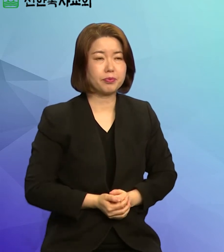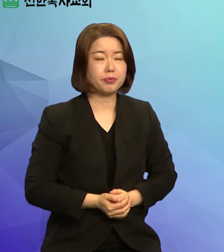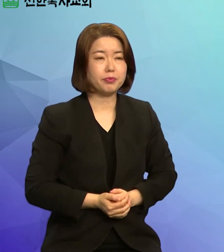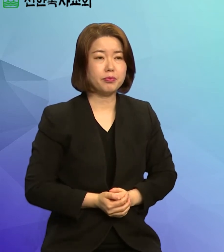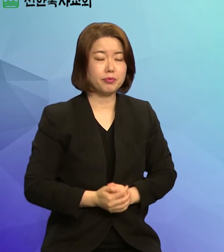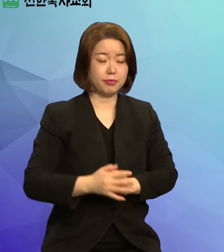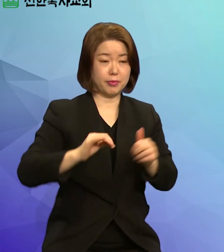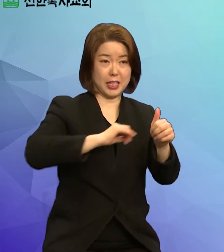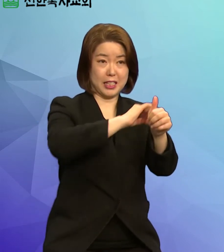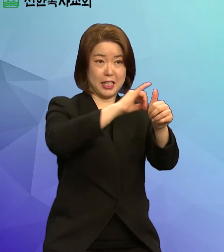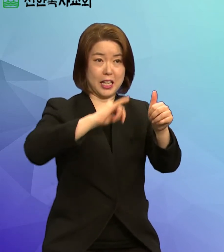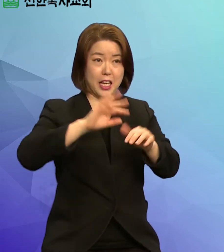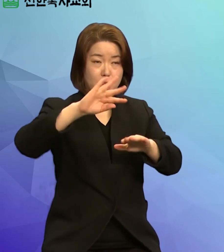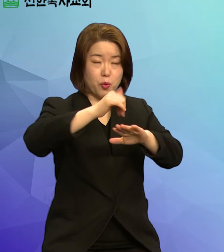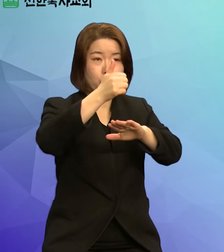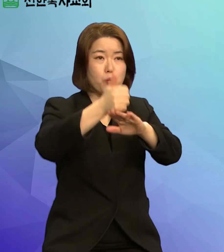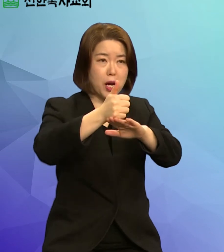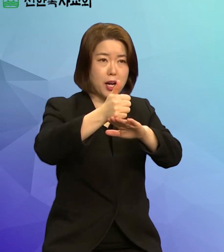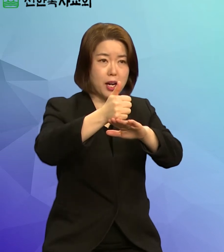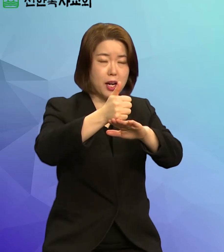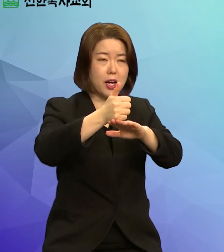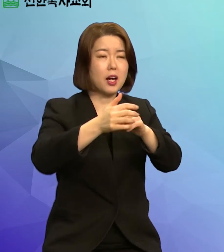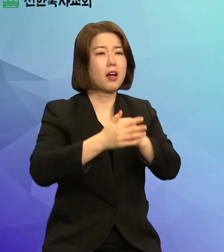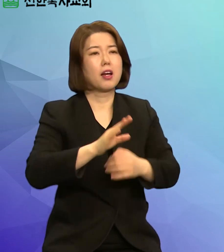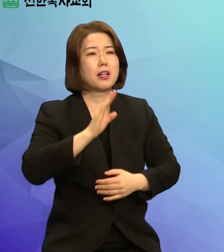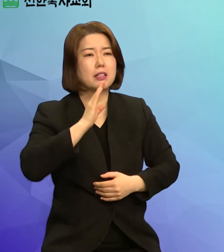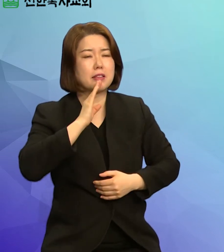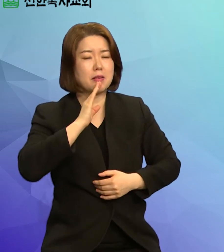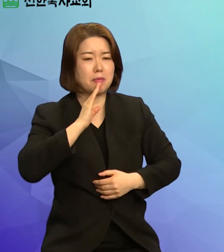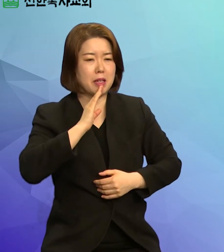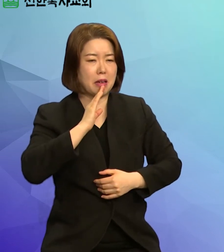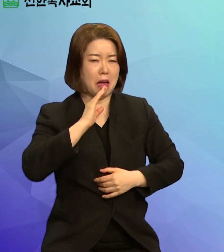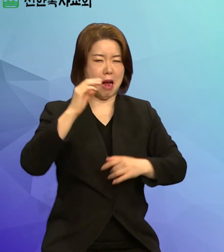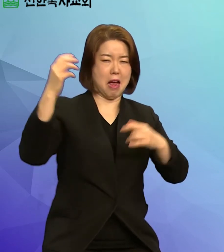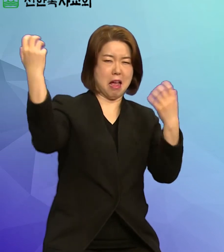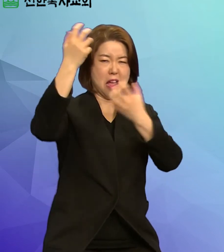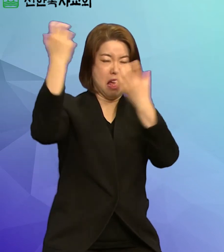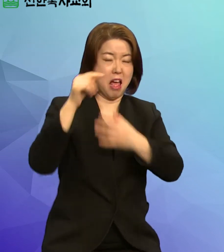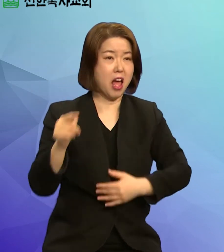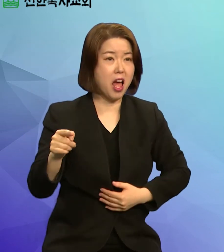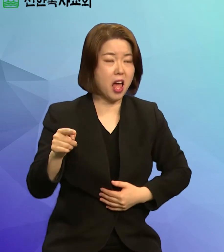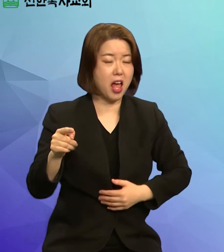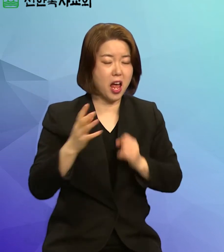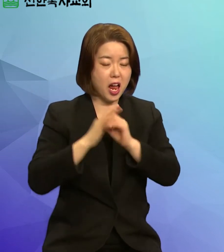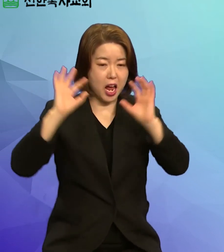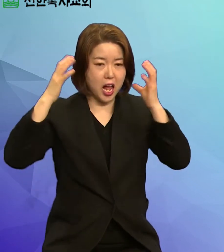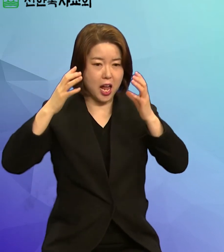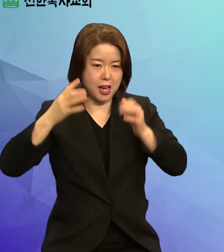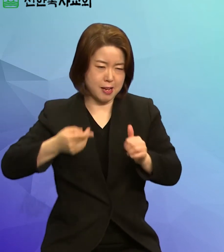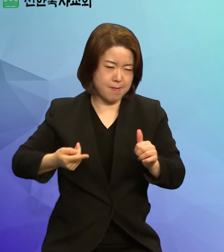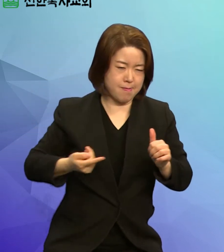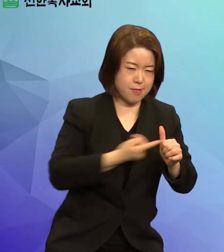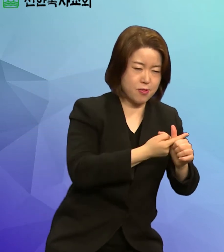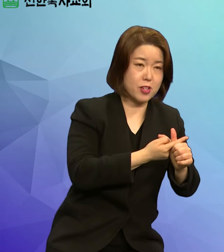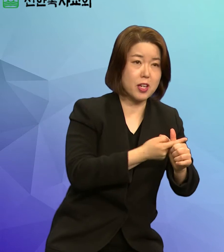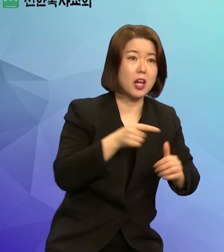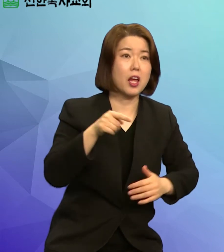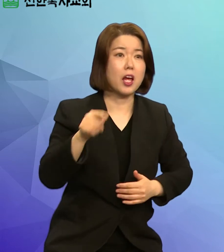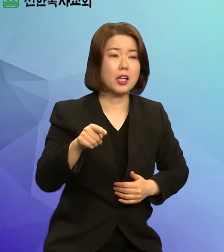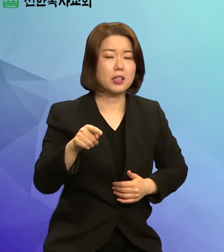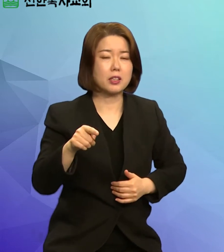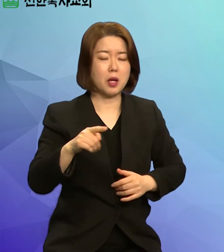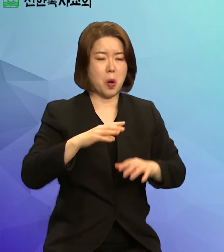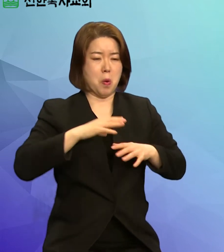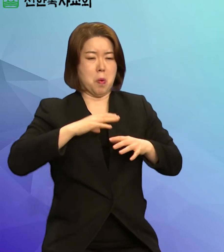헤롯 왕의 그 참 광기, 유아를 살해하려는 그 무서운 광기